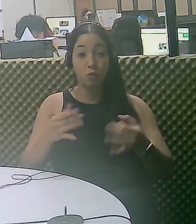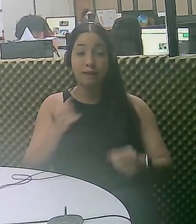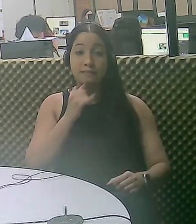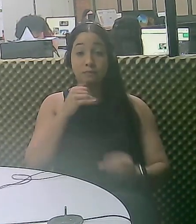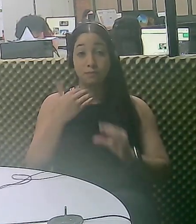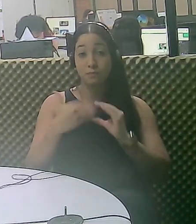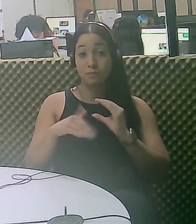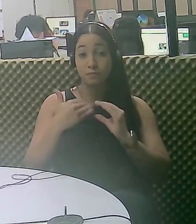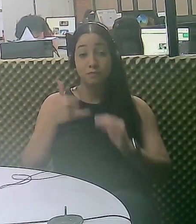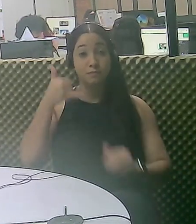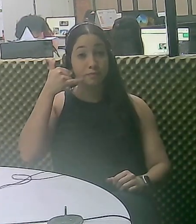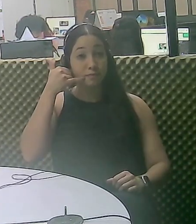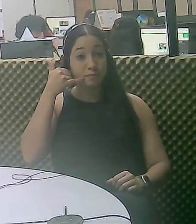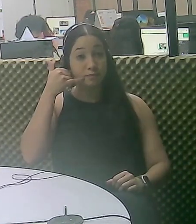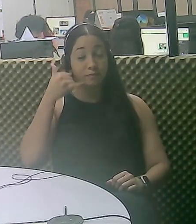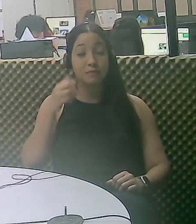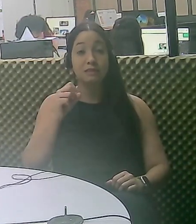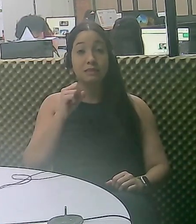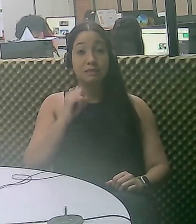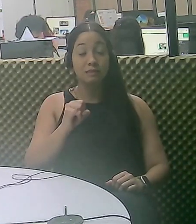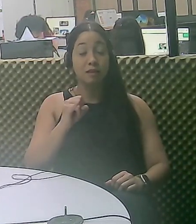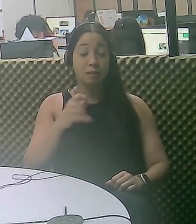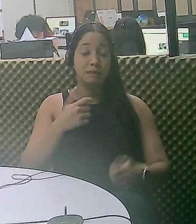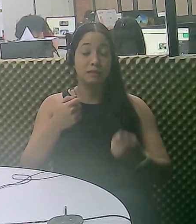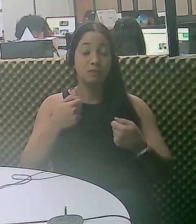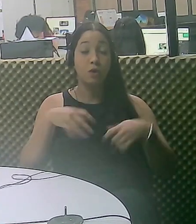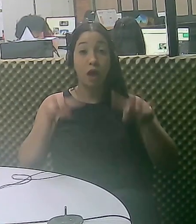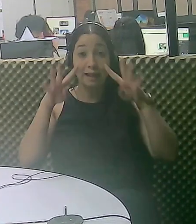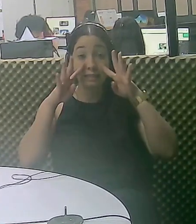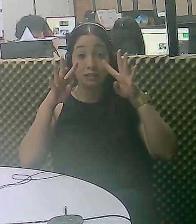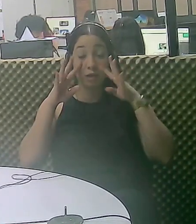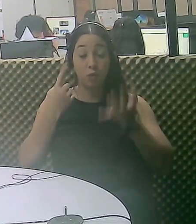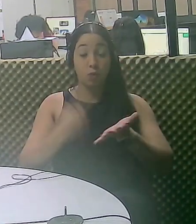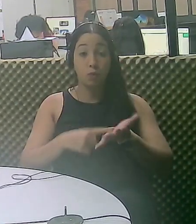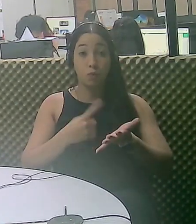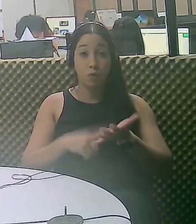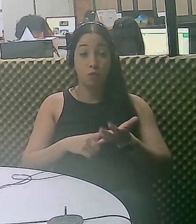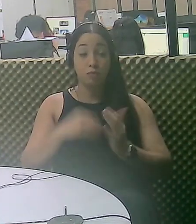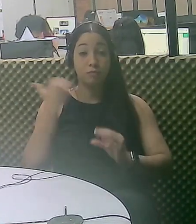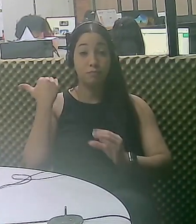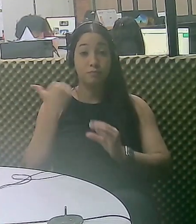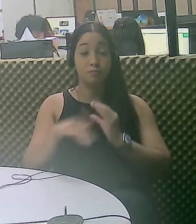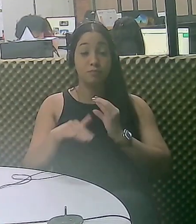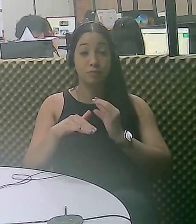como e-mail e telefone, e se atentarem à confirmação do agendamento, que será